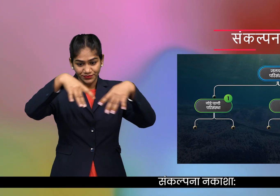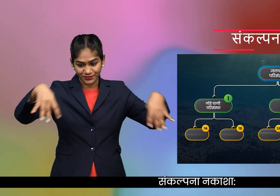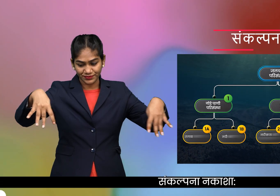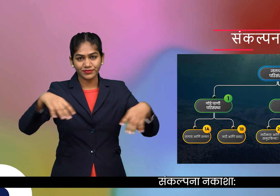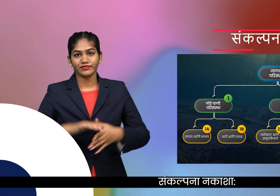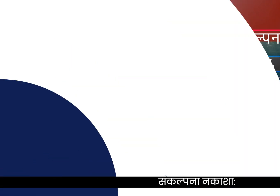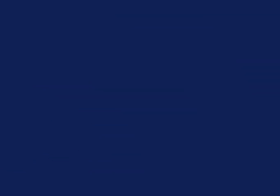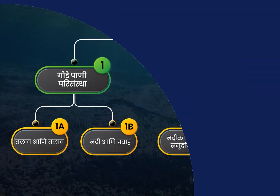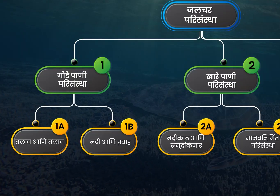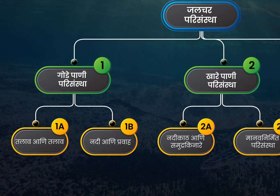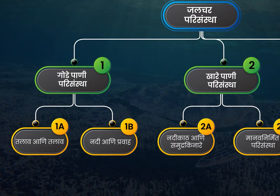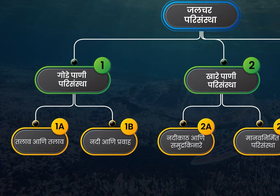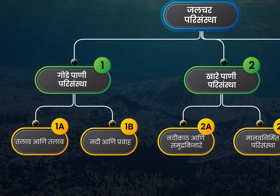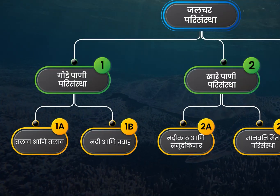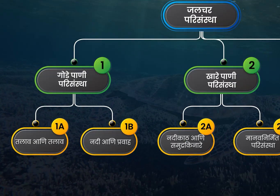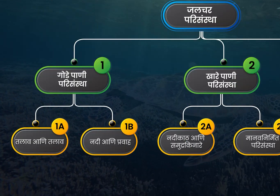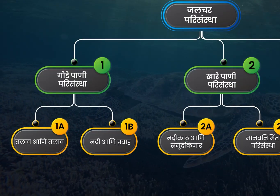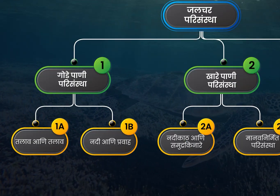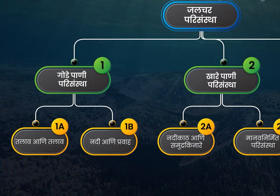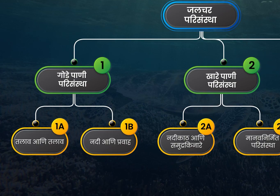संकल्पना नकाशा.